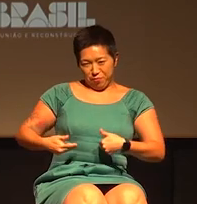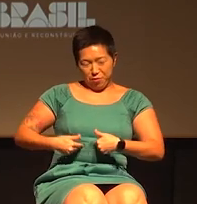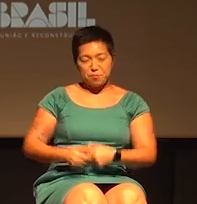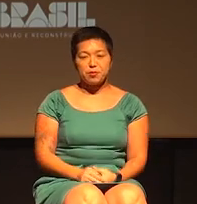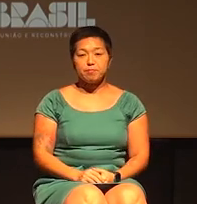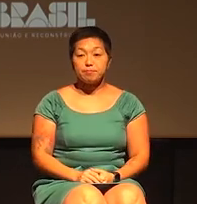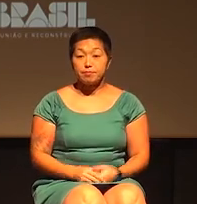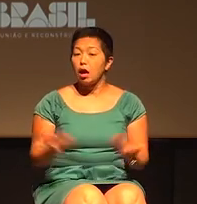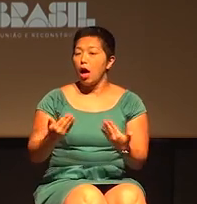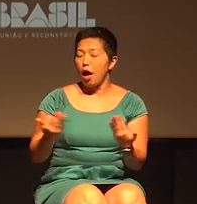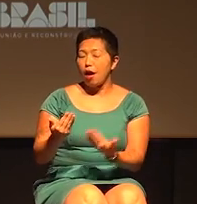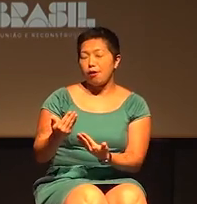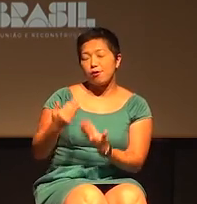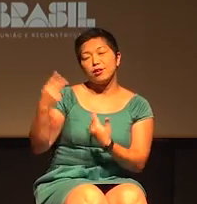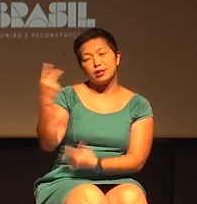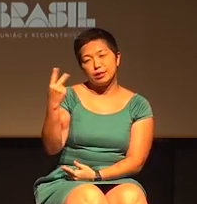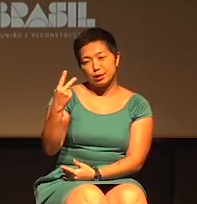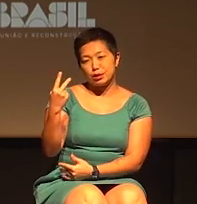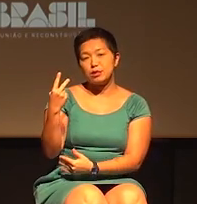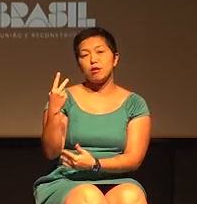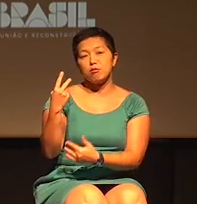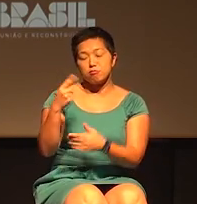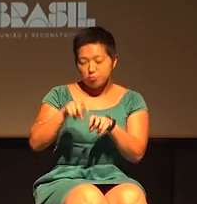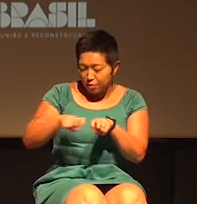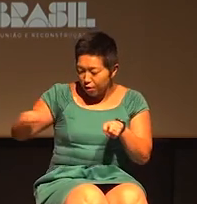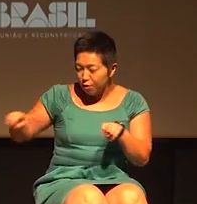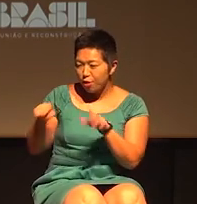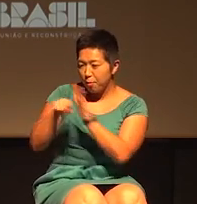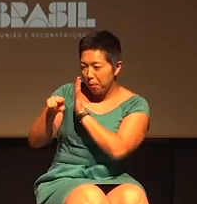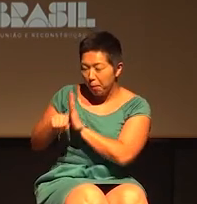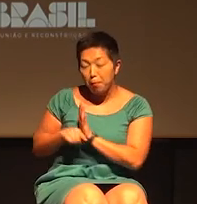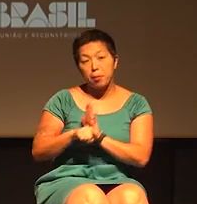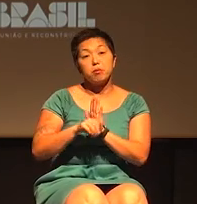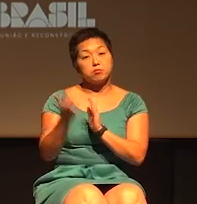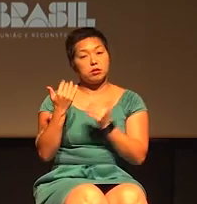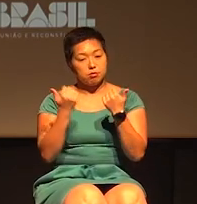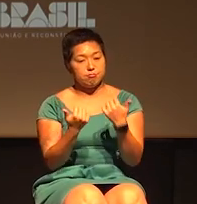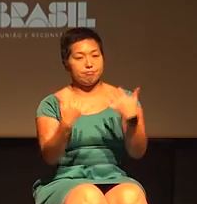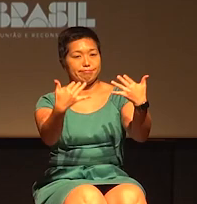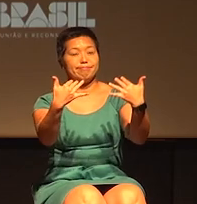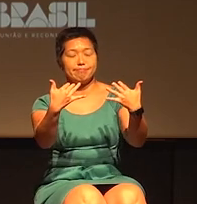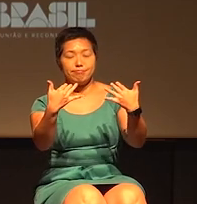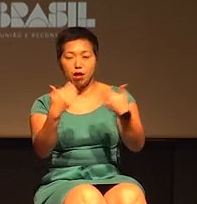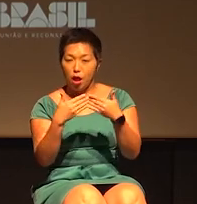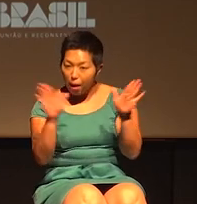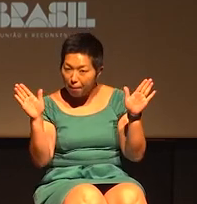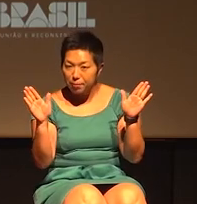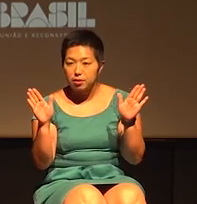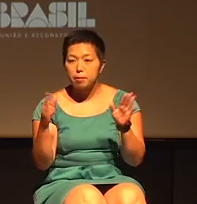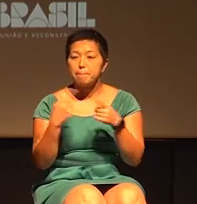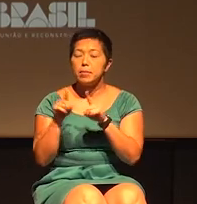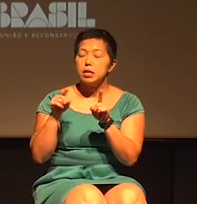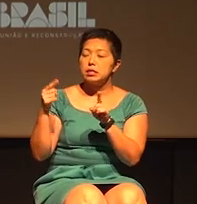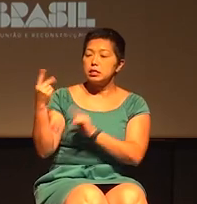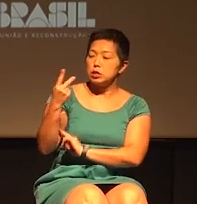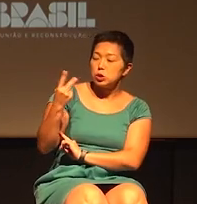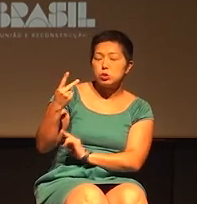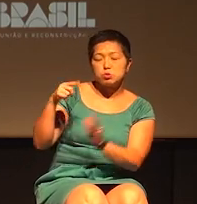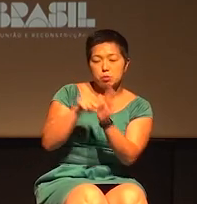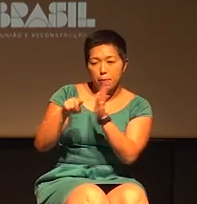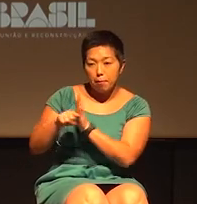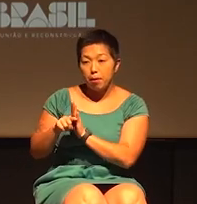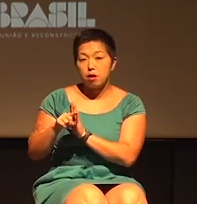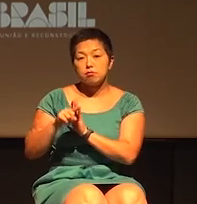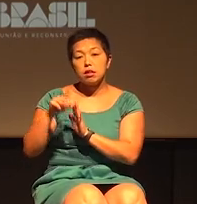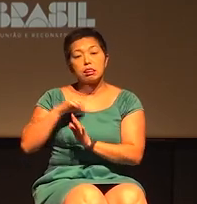nossa segunda rodada já vão pensando aí nas perguntas né que a gente já quer abrir logo eu só vou passar mais uma segunda rodada que eu acho que para trazer uma